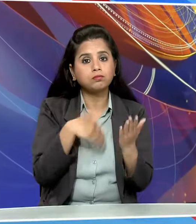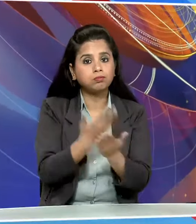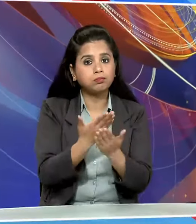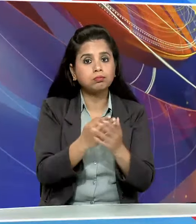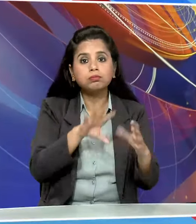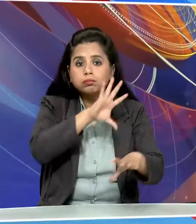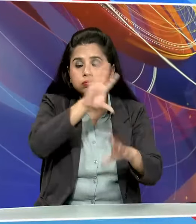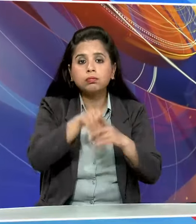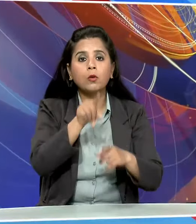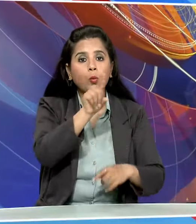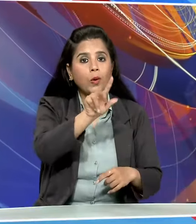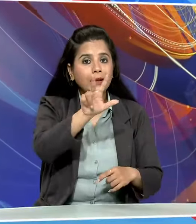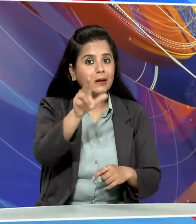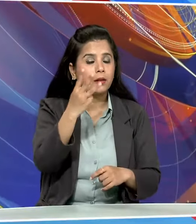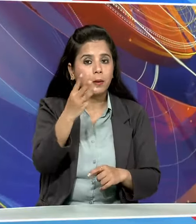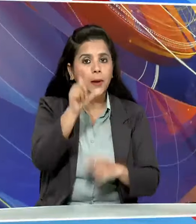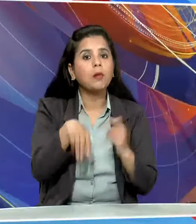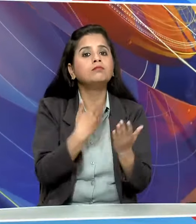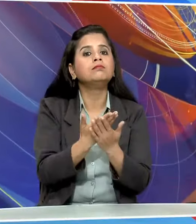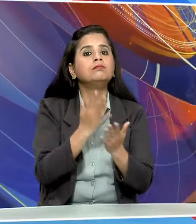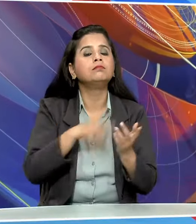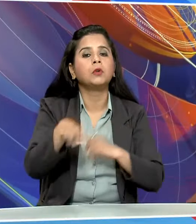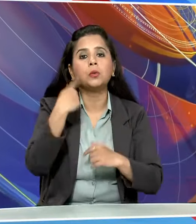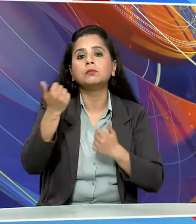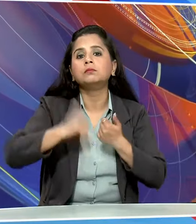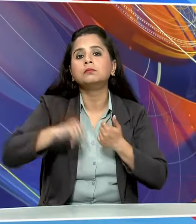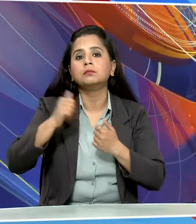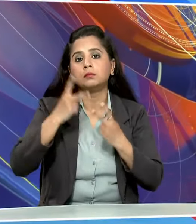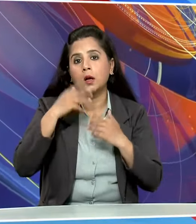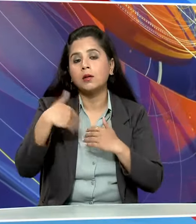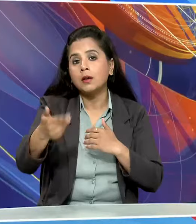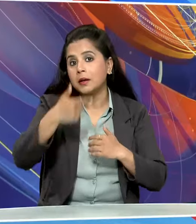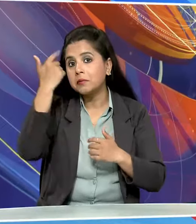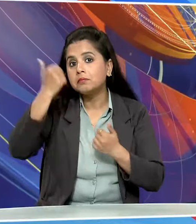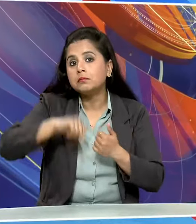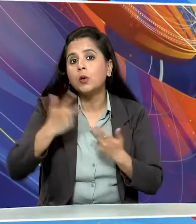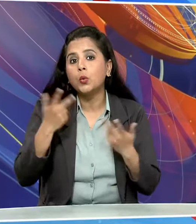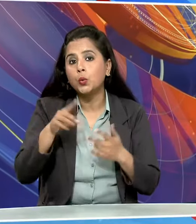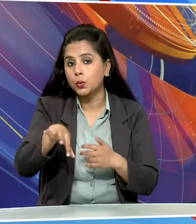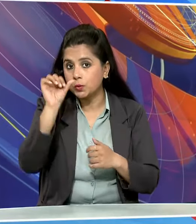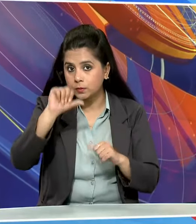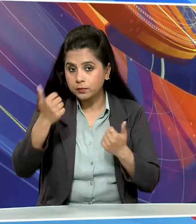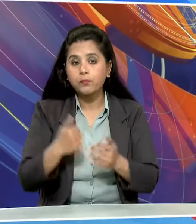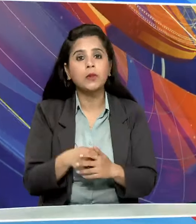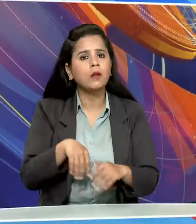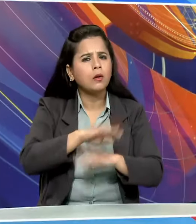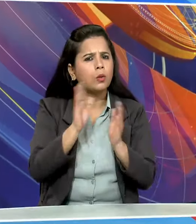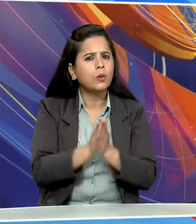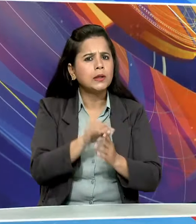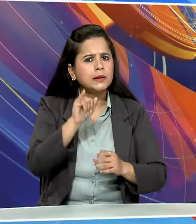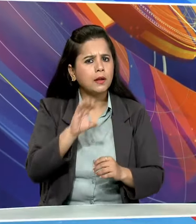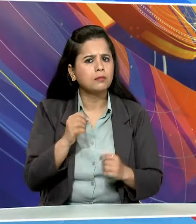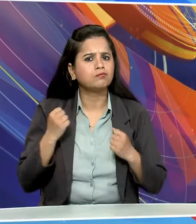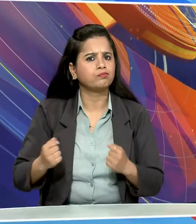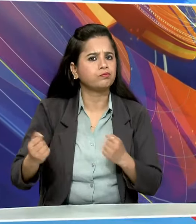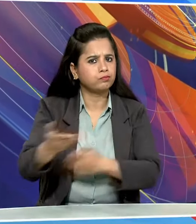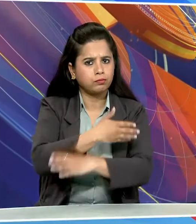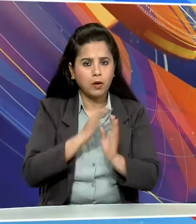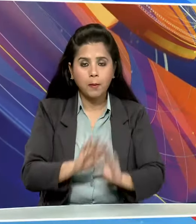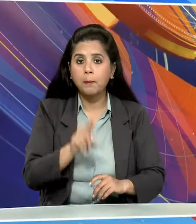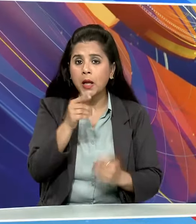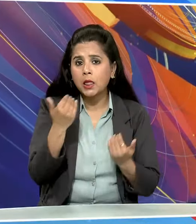सहित कुल 183 उम्मीदवारों के भाग्य का फैसला करेंगे। यहाँ कुल 60 विधानसभा सीटें हैं,